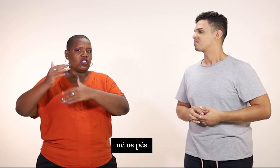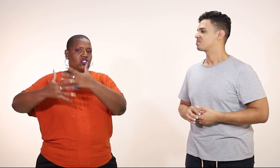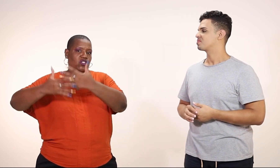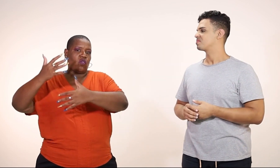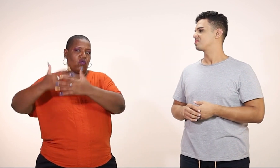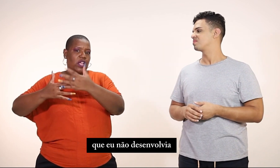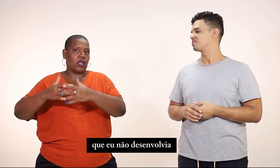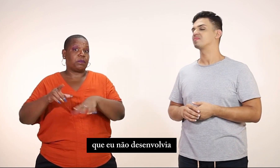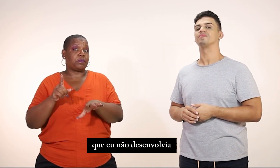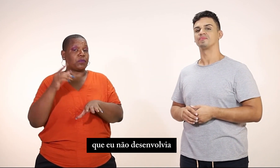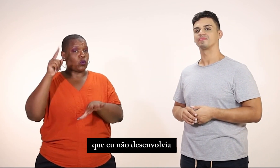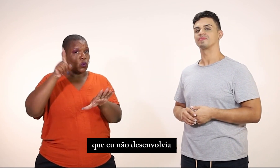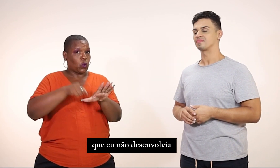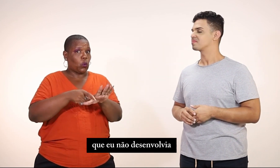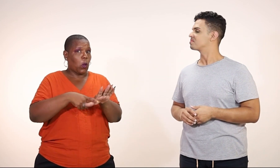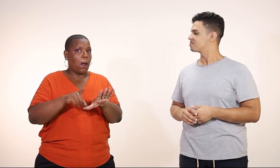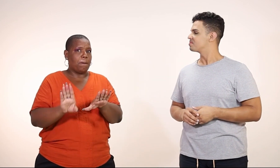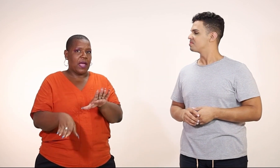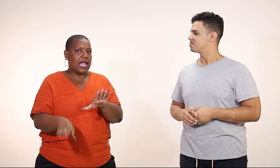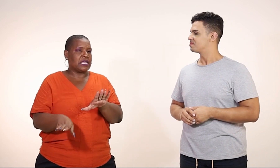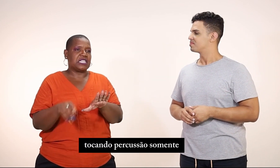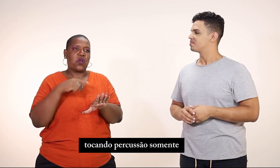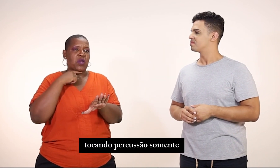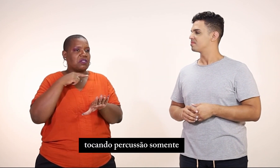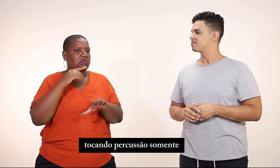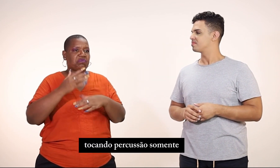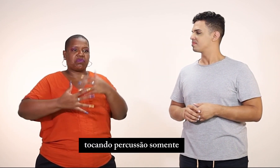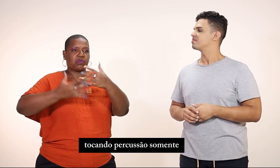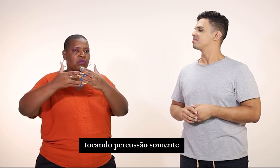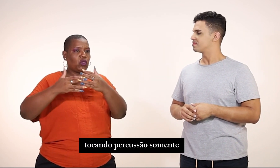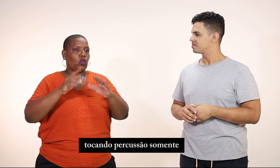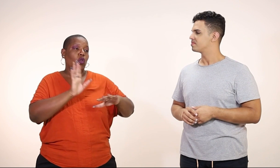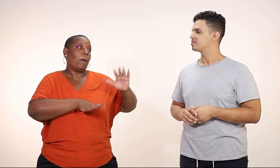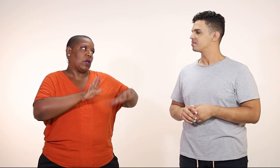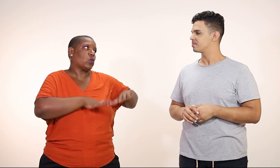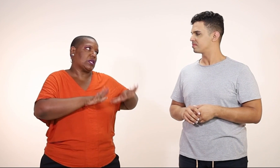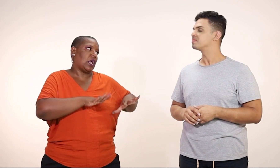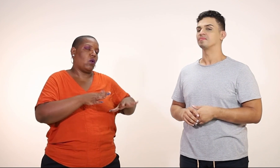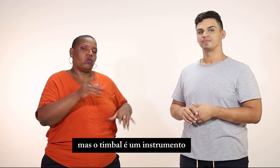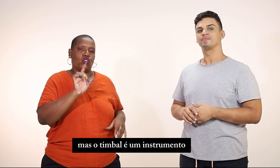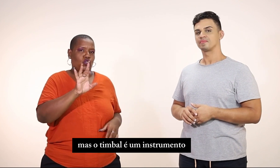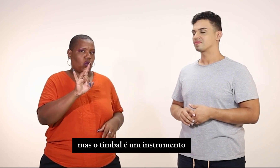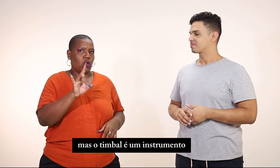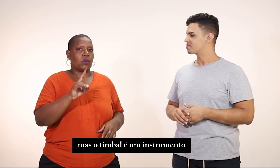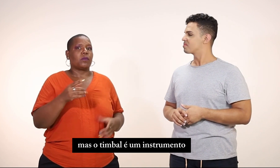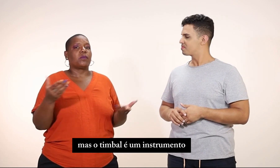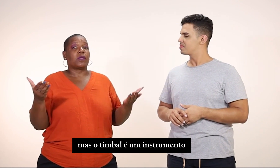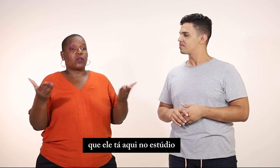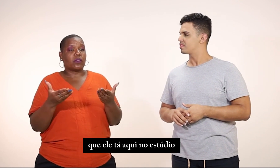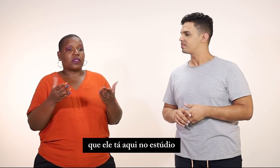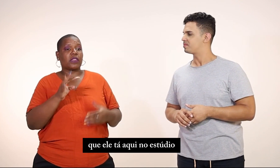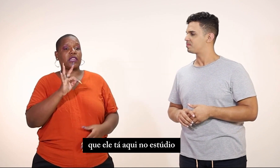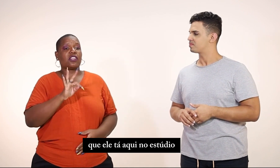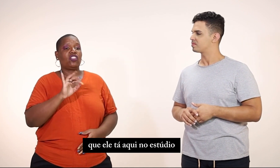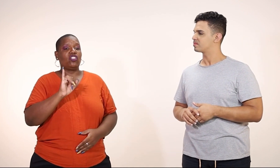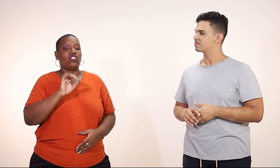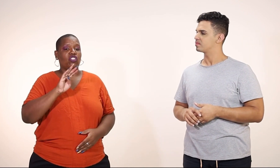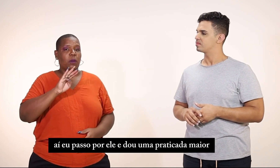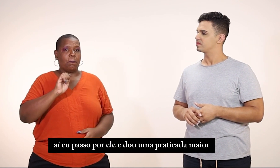pés, que eu não desenvolvia, tocando percussão somente. Mas o timbal é um instrumento que ele tá aqui no estúdio, aí eu